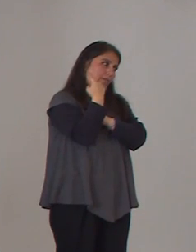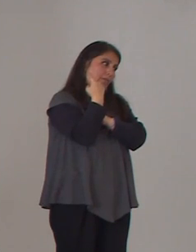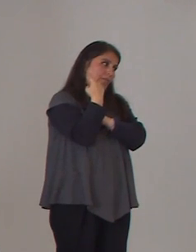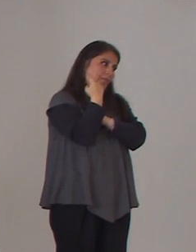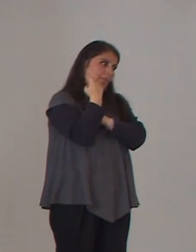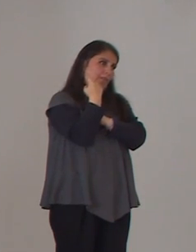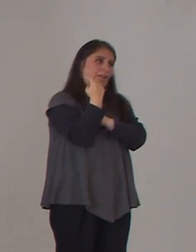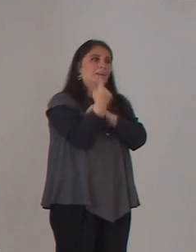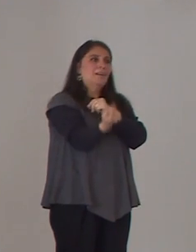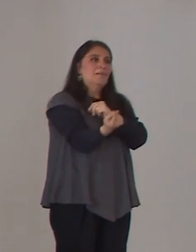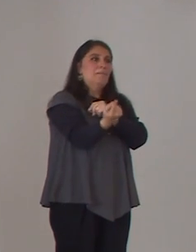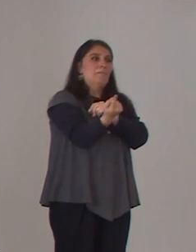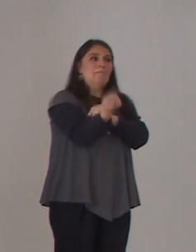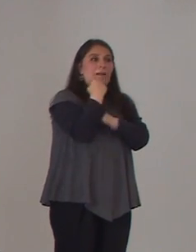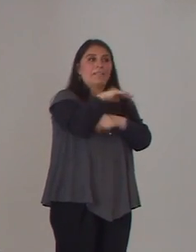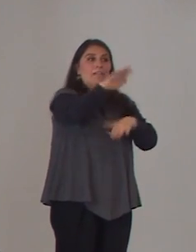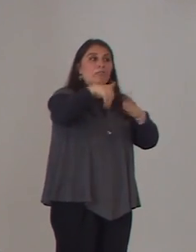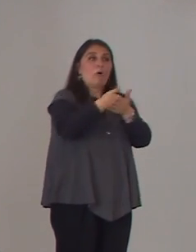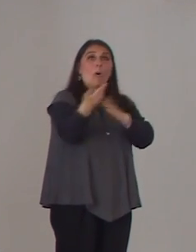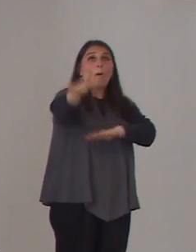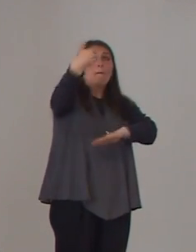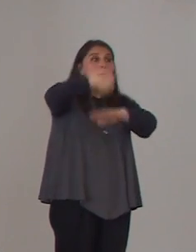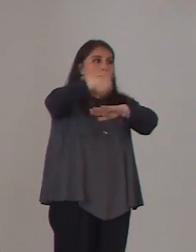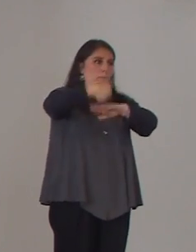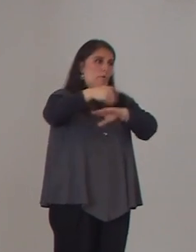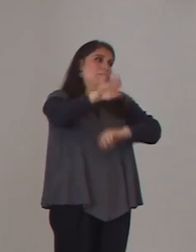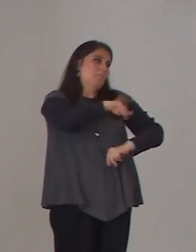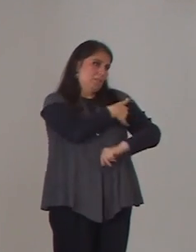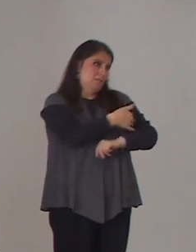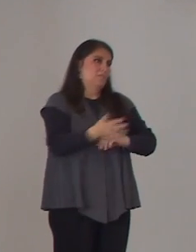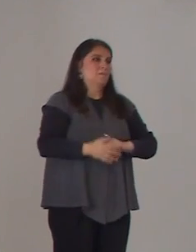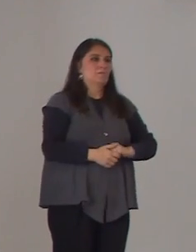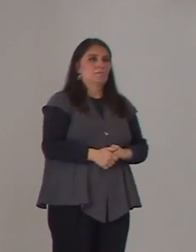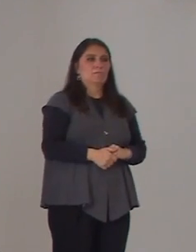que nos propone el Ministerio de Educación Nacional.